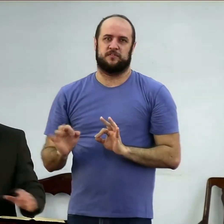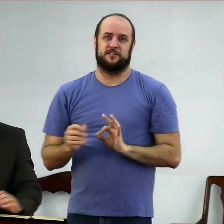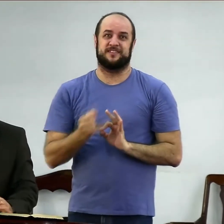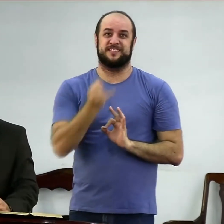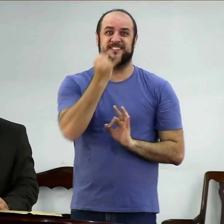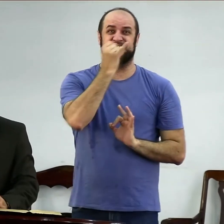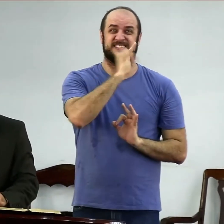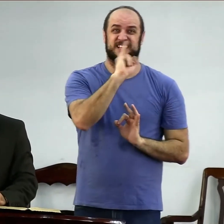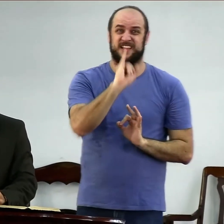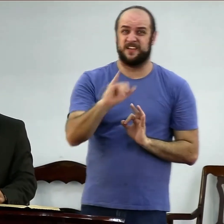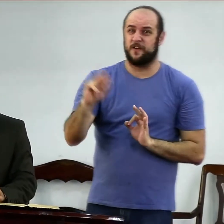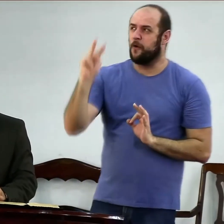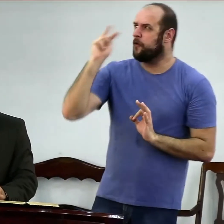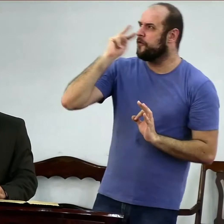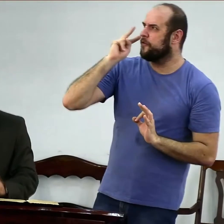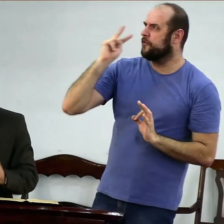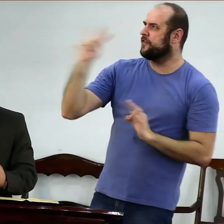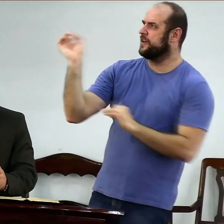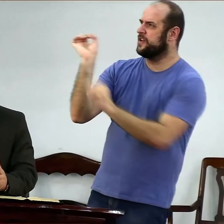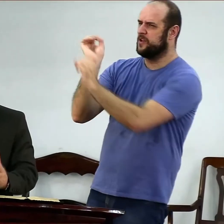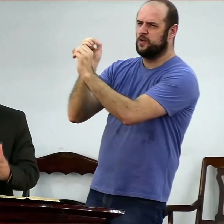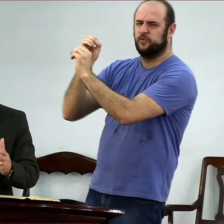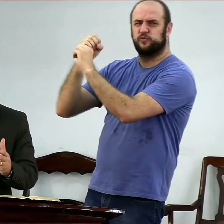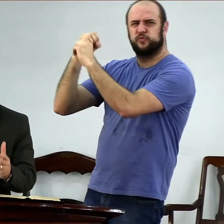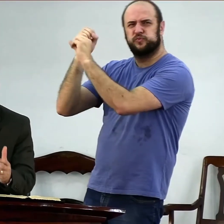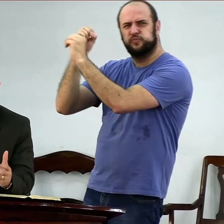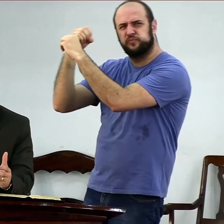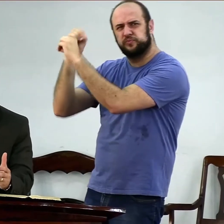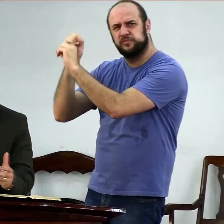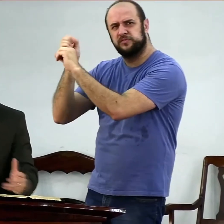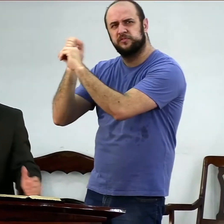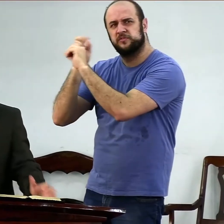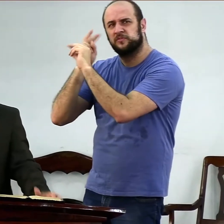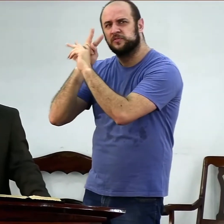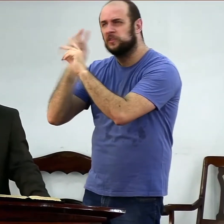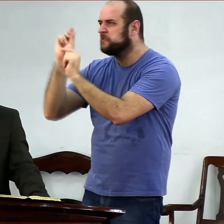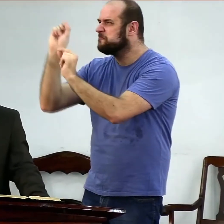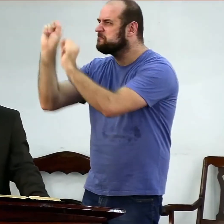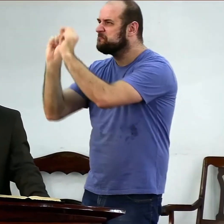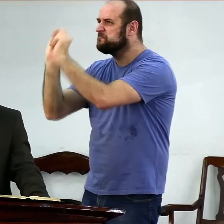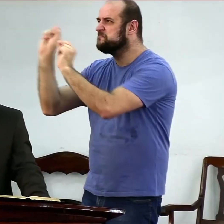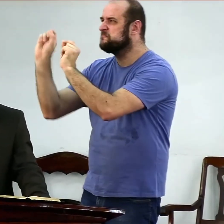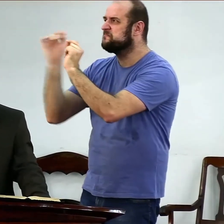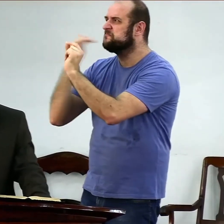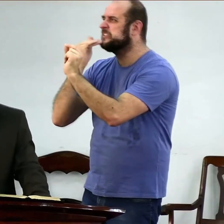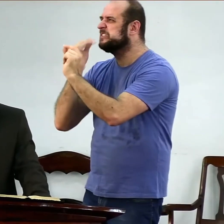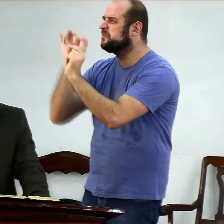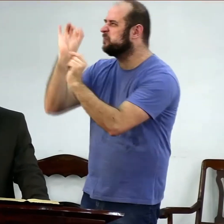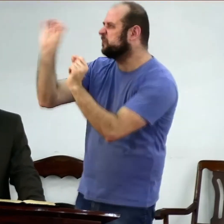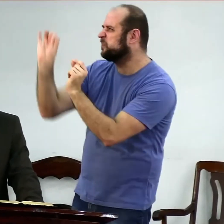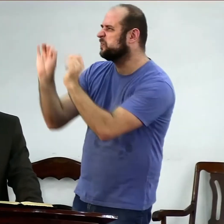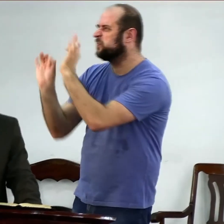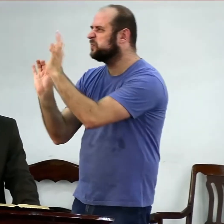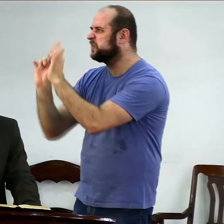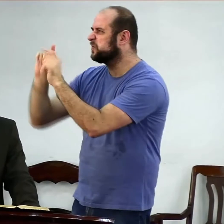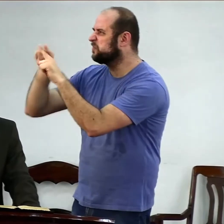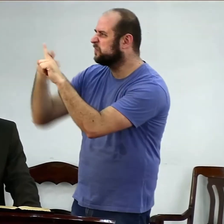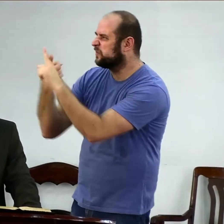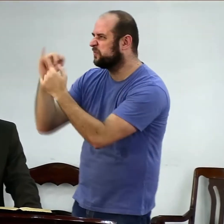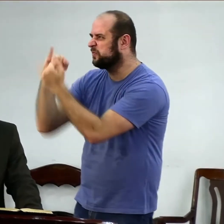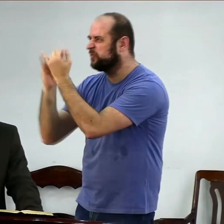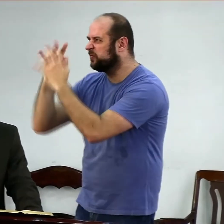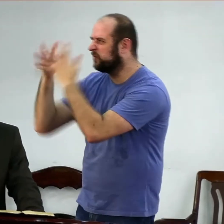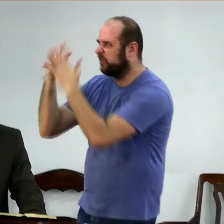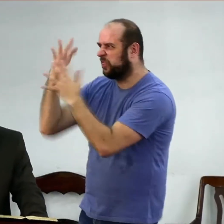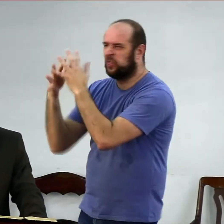o seu tecido vai revelar imperfeições. Agora, se você examinar da